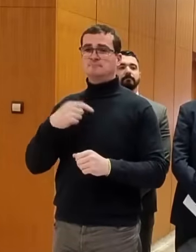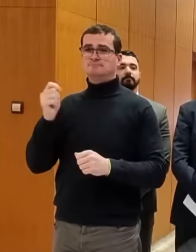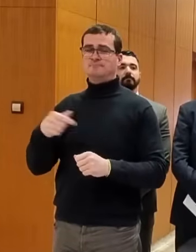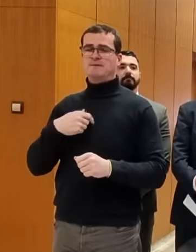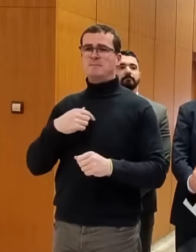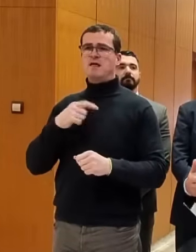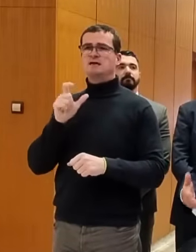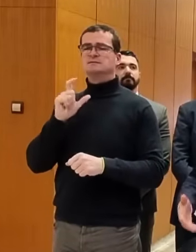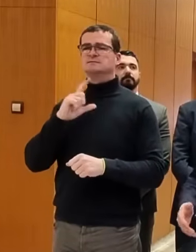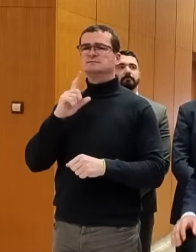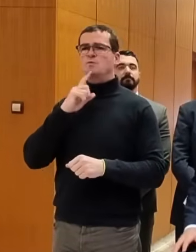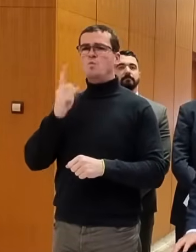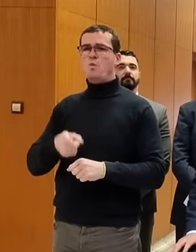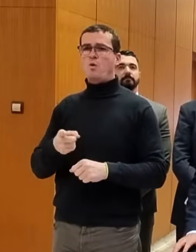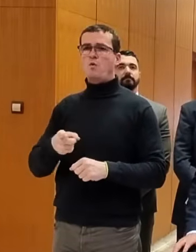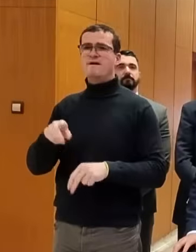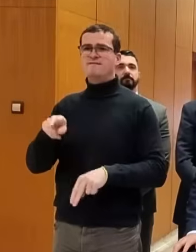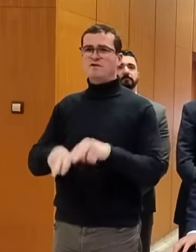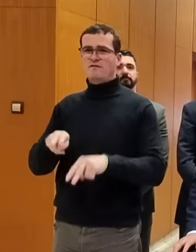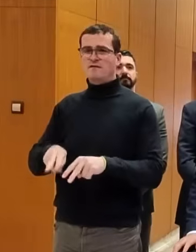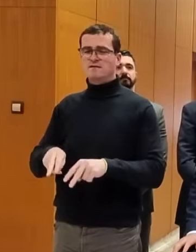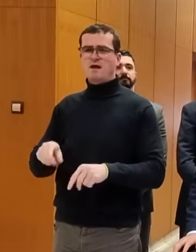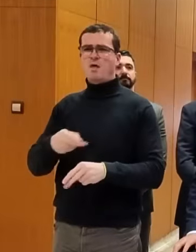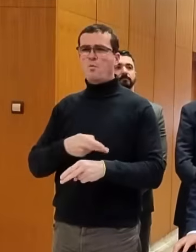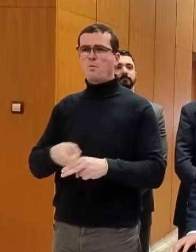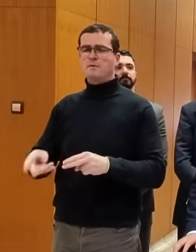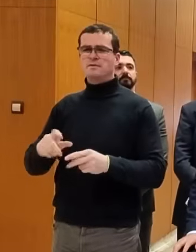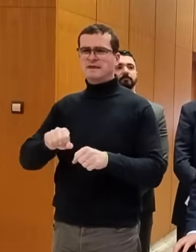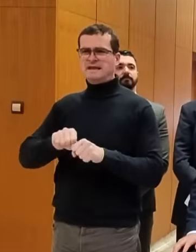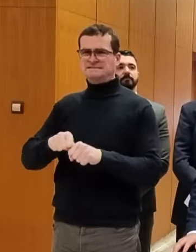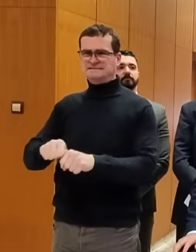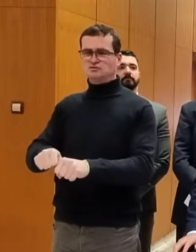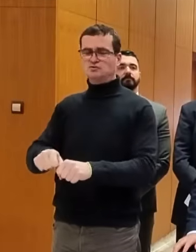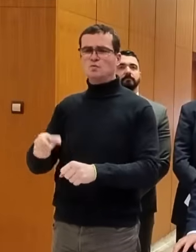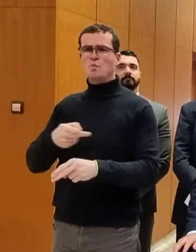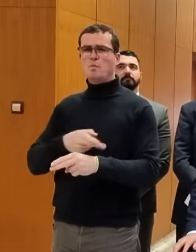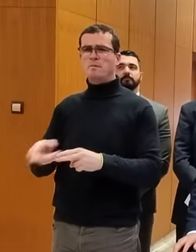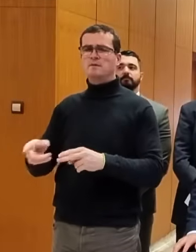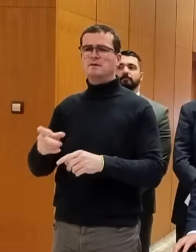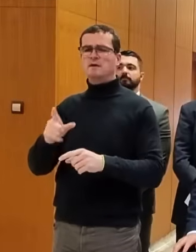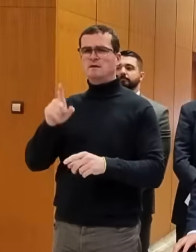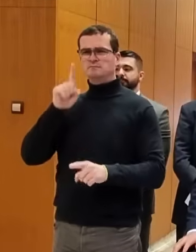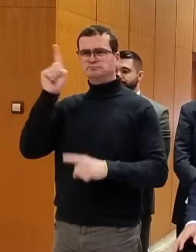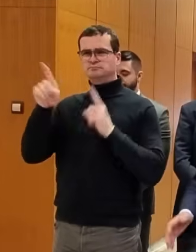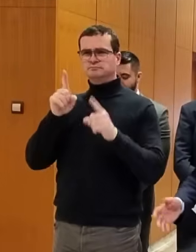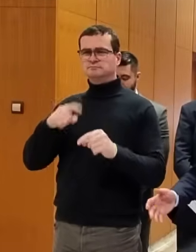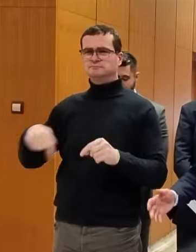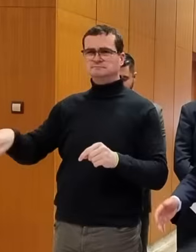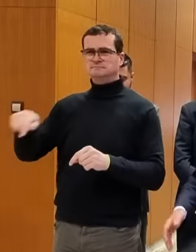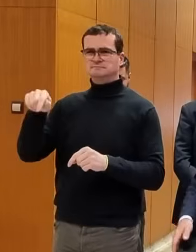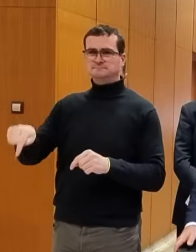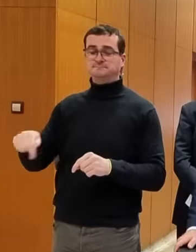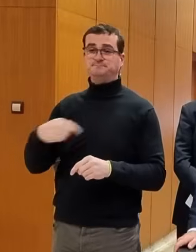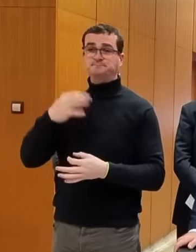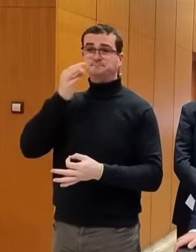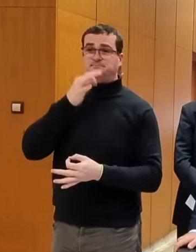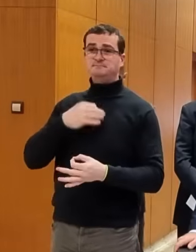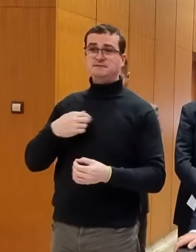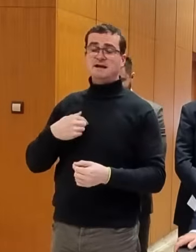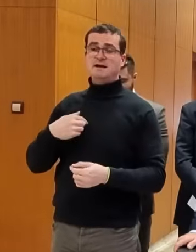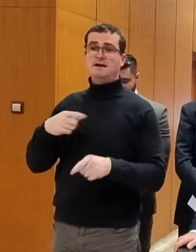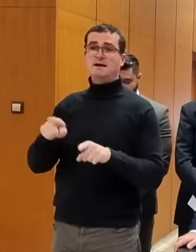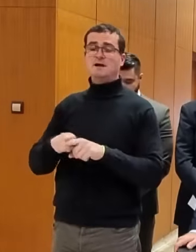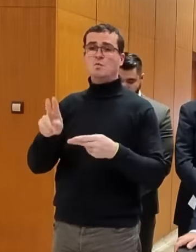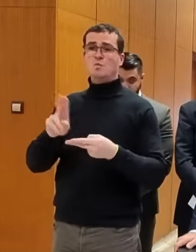úlohu ľudí prevychovávať, ale totálne, že ničiť. Dávali totálnu svoju vôľu jednotlivým orgánom. Keď sa nás pýtate